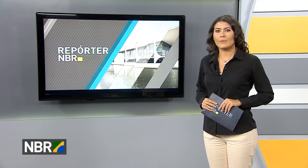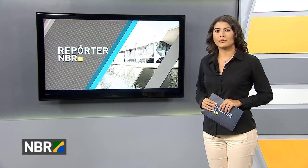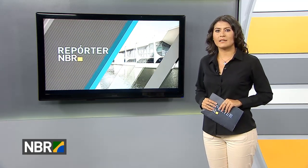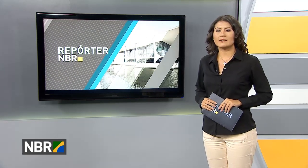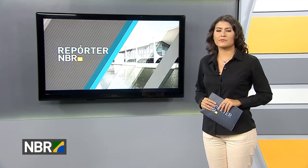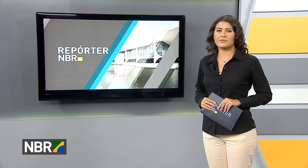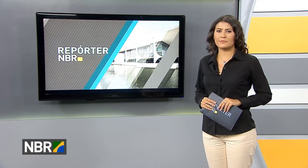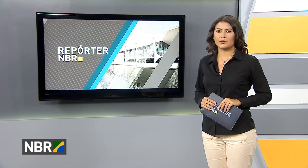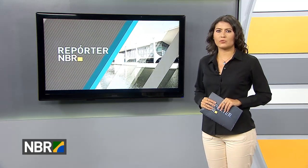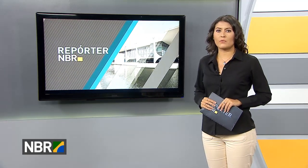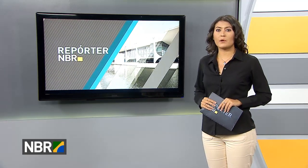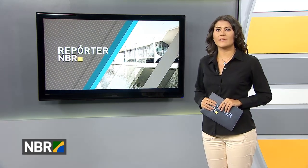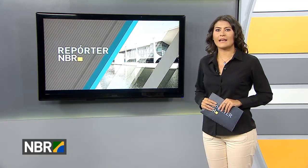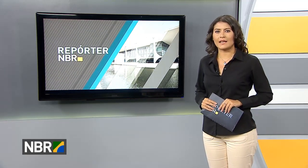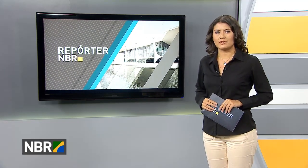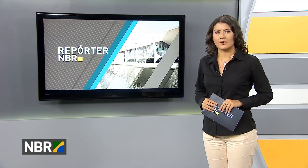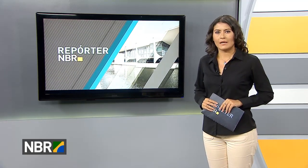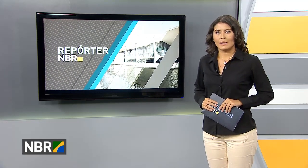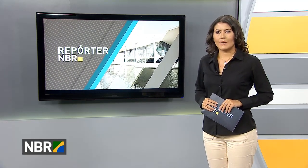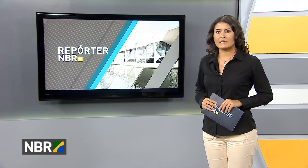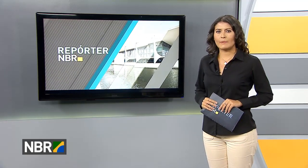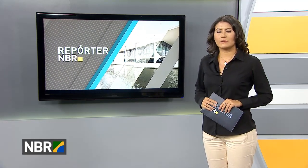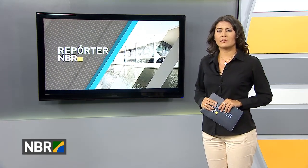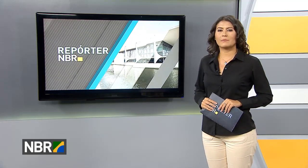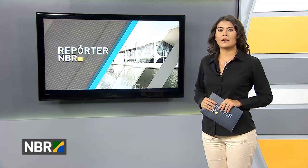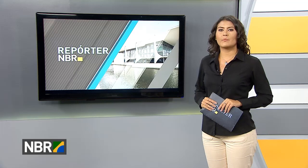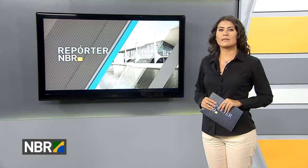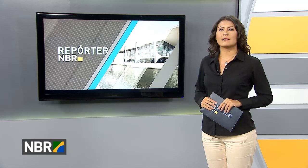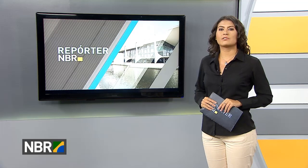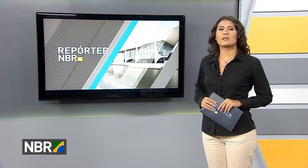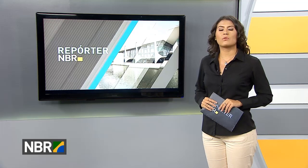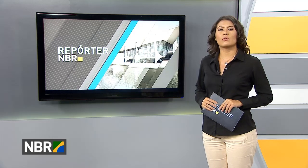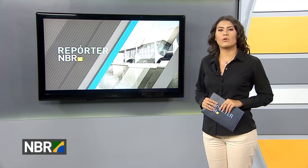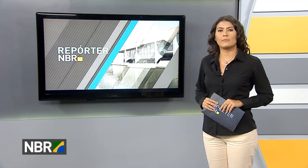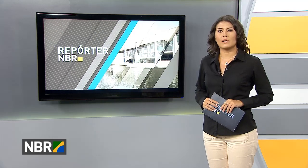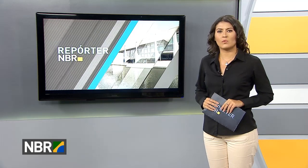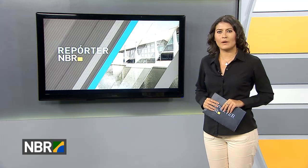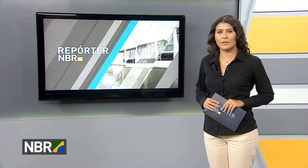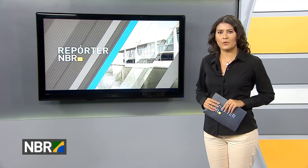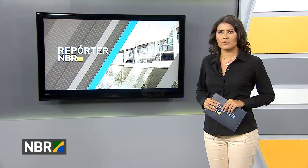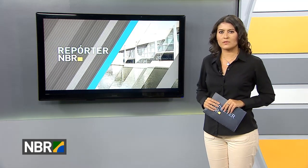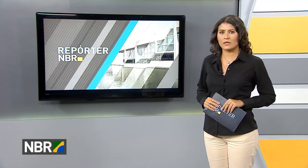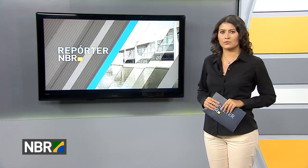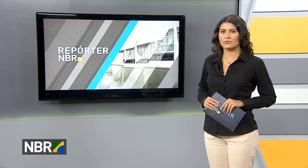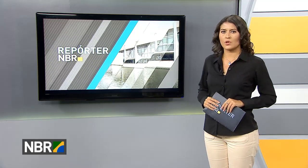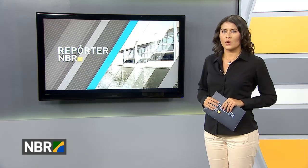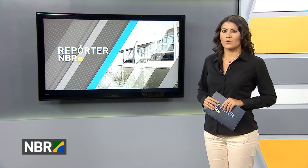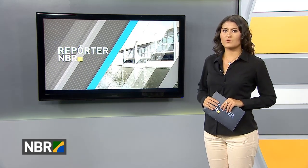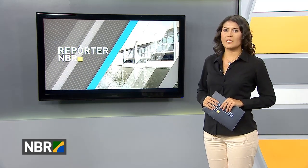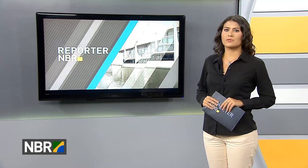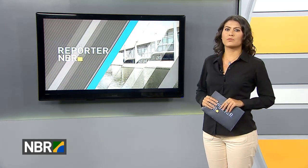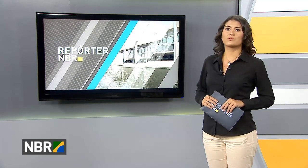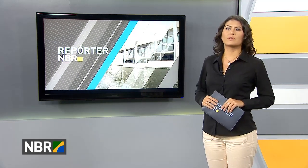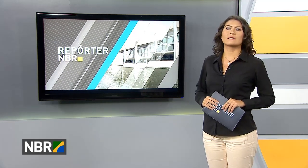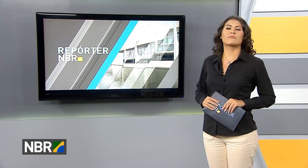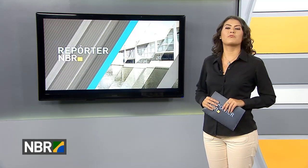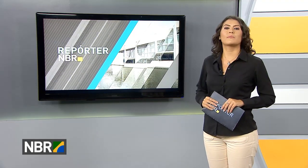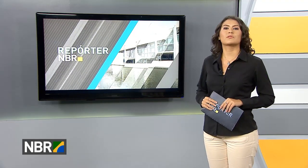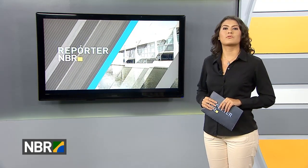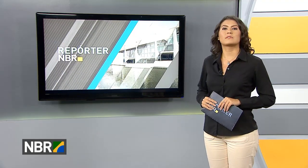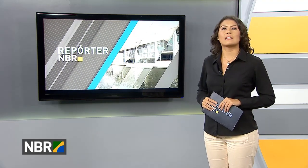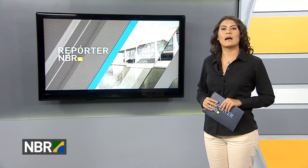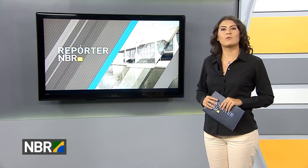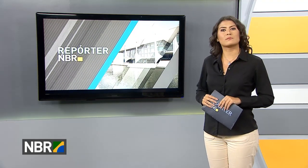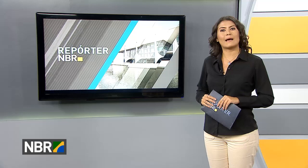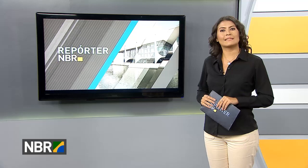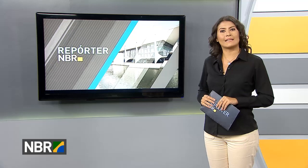Infância para o Desenvolvimento com Equidade. Participaram também o presidente da Colômbia, Juan Manuel Santos, os ministros do